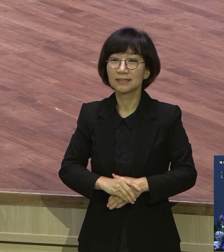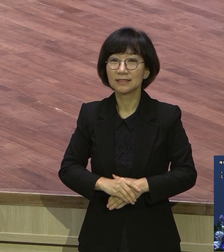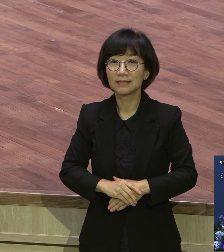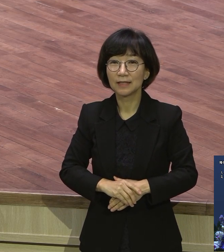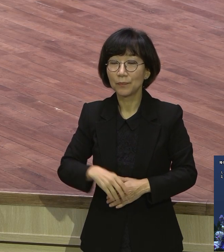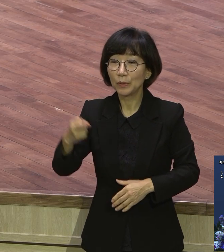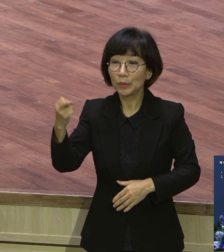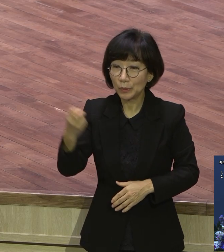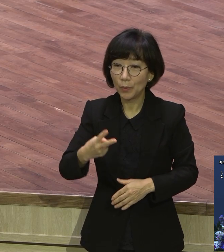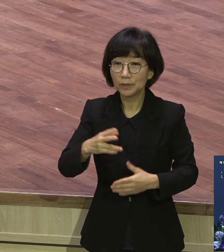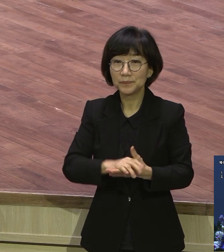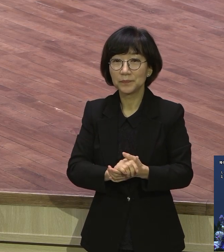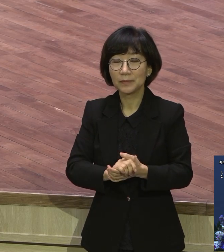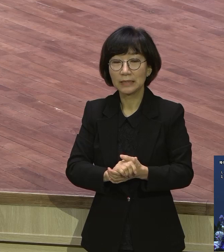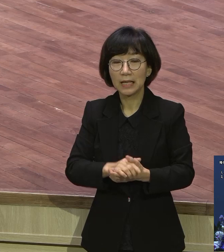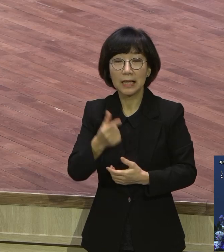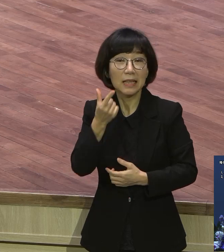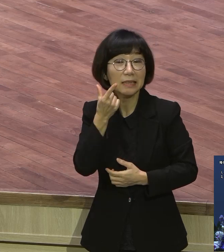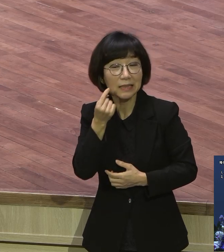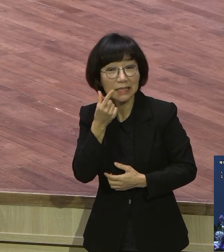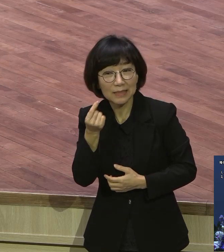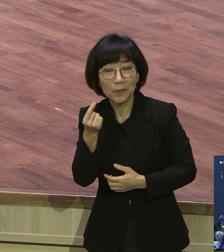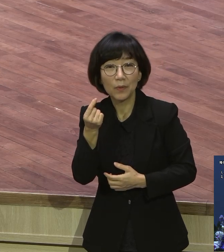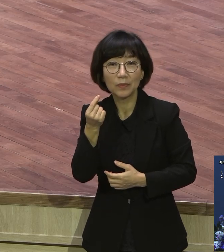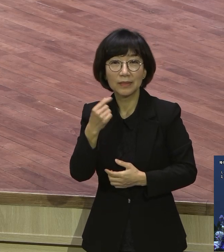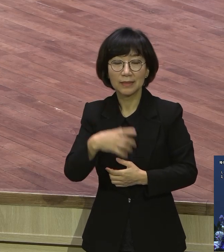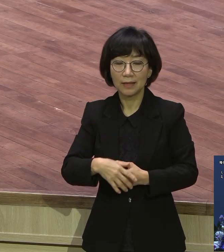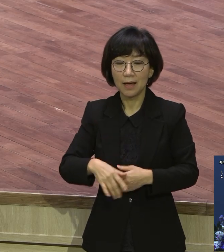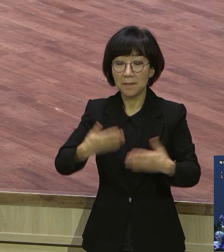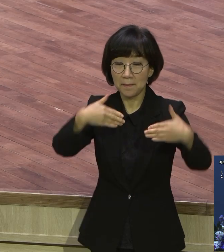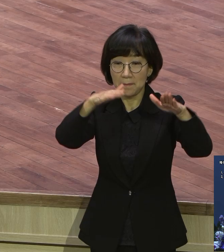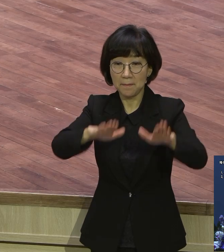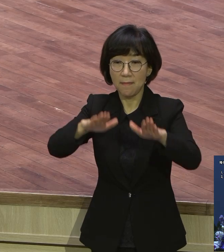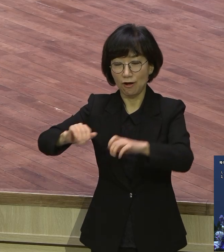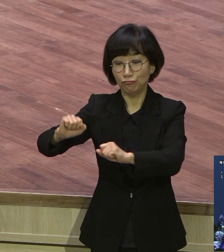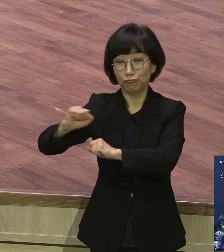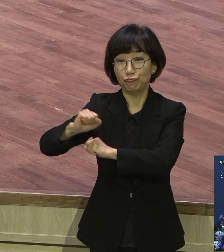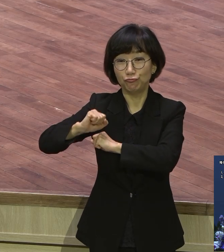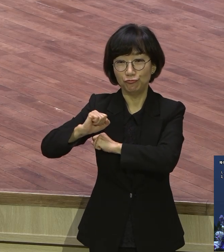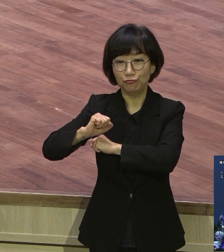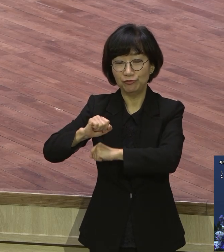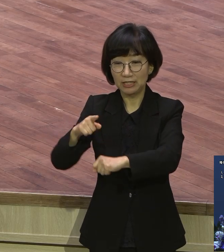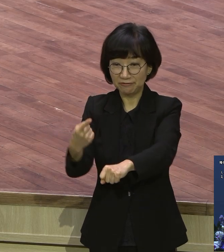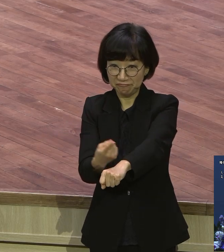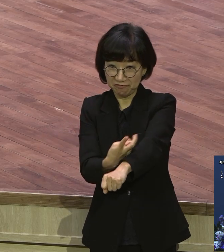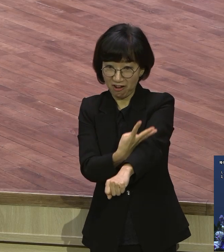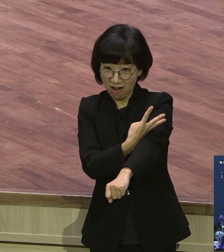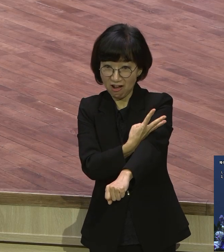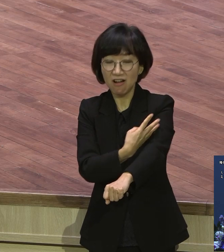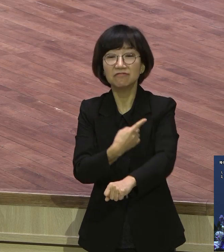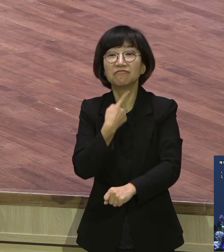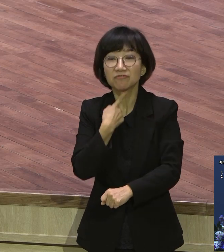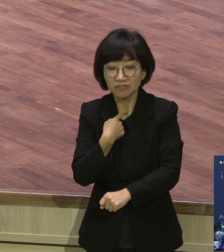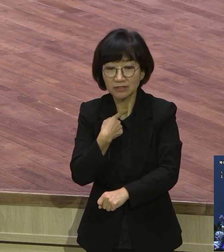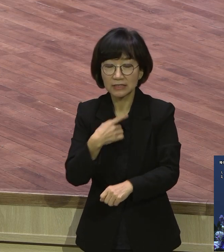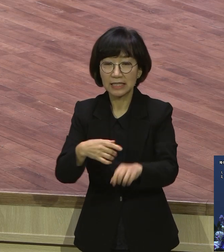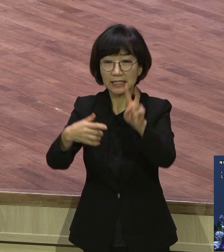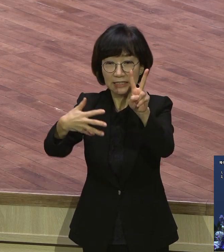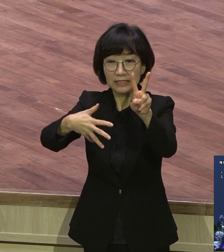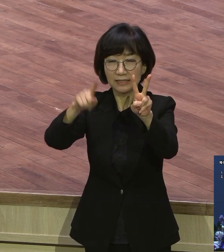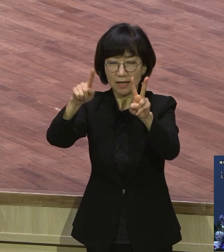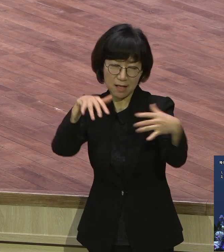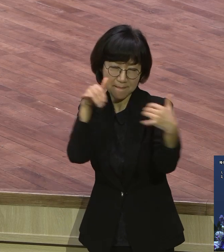가와가미 기치오라는 일본의 해군 장교 출신인데 이분이 2차 대전에